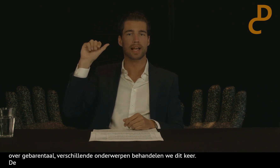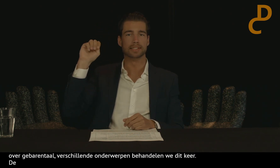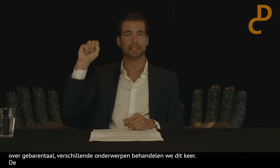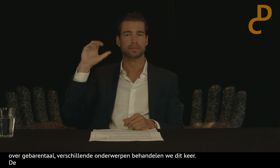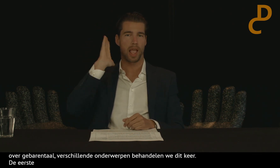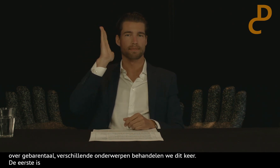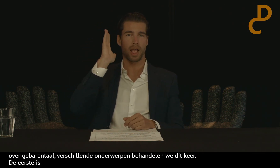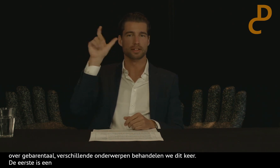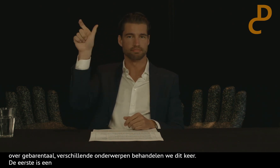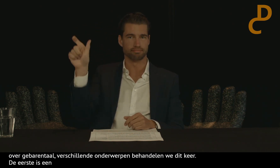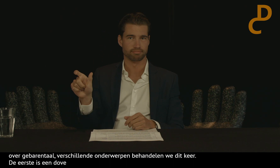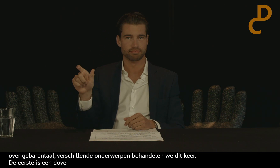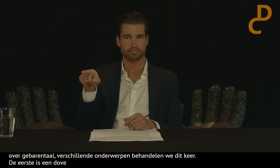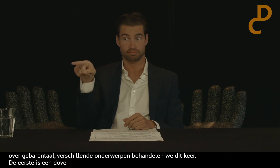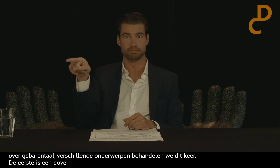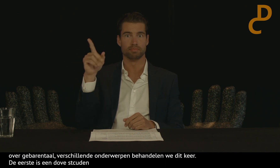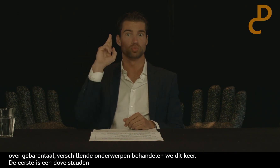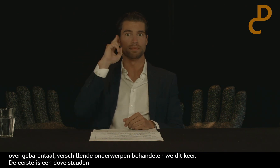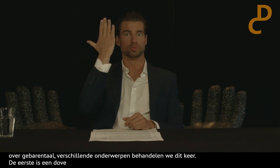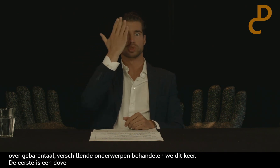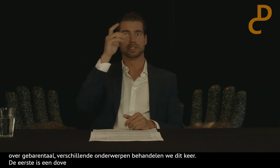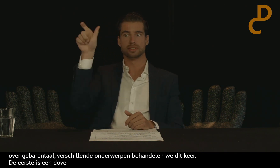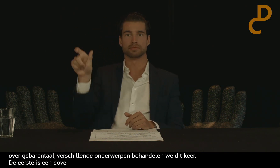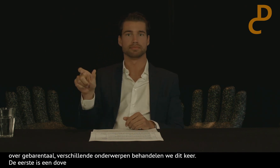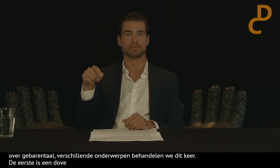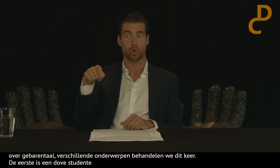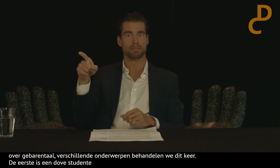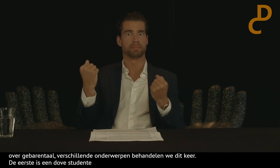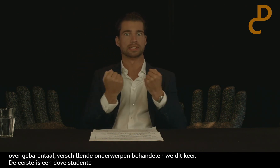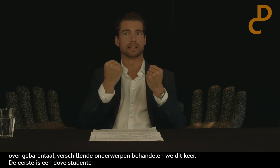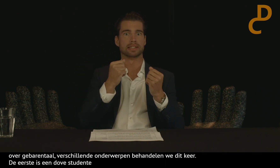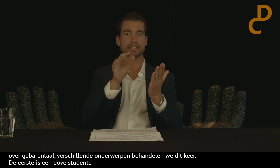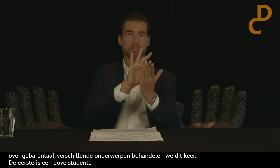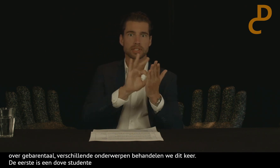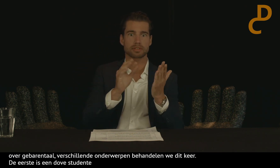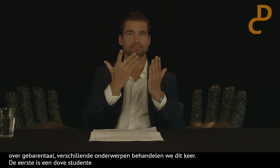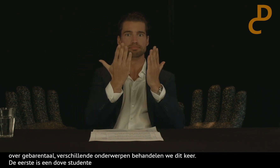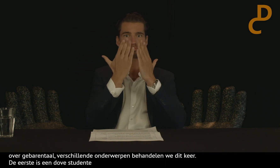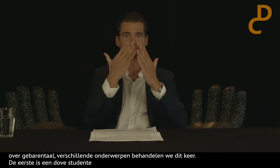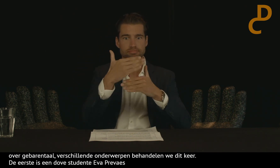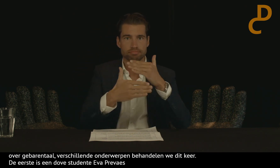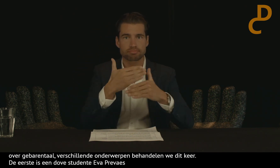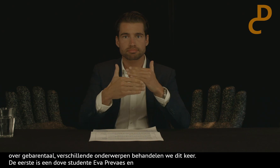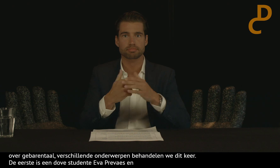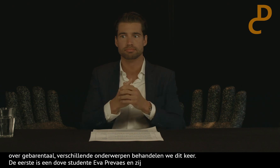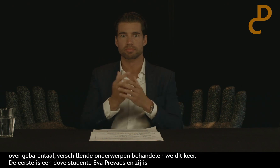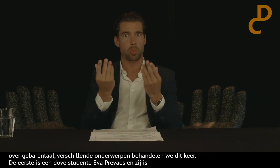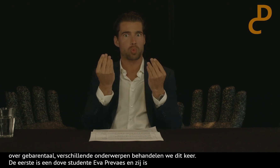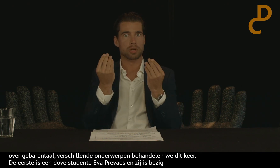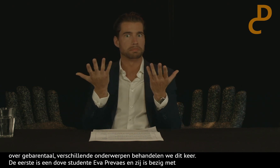Eva Prevaas. En zij is een dove student en zij is bezig met een scriptie en aan het studeren.